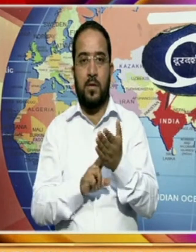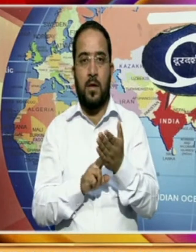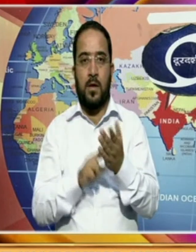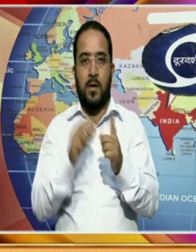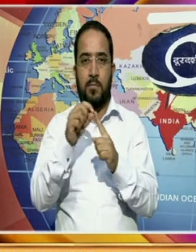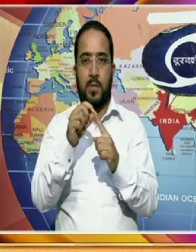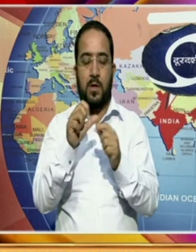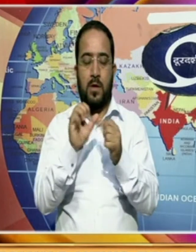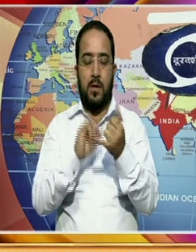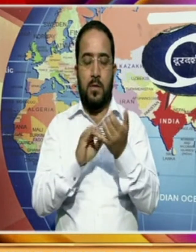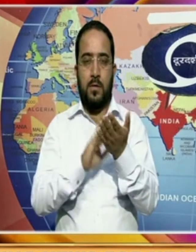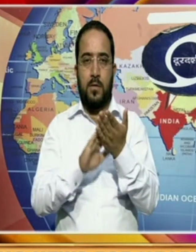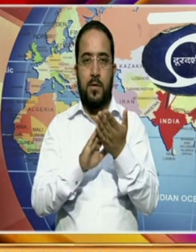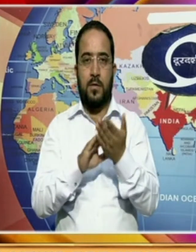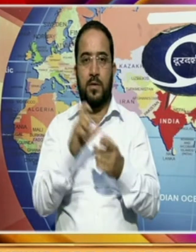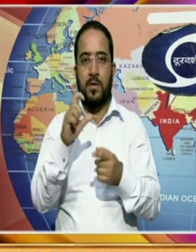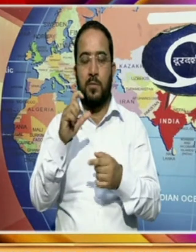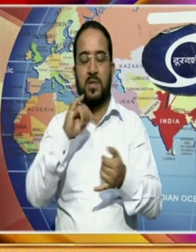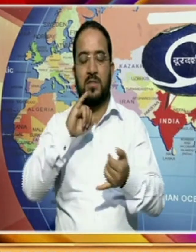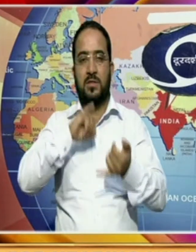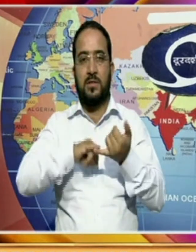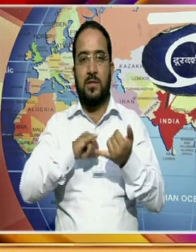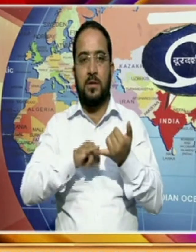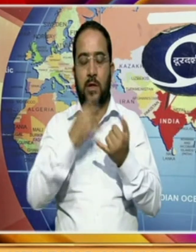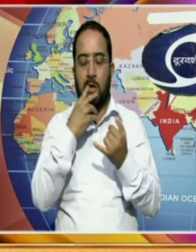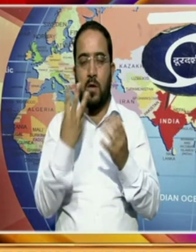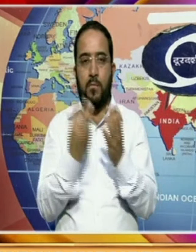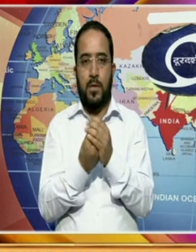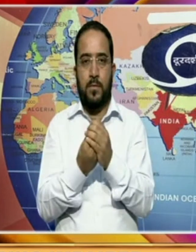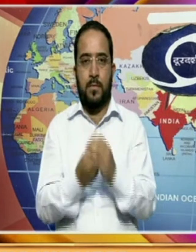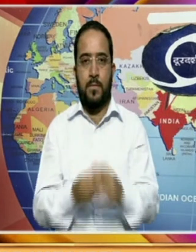पंचायत राज महकमे के कमिश्नर सेक्रेटरी ने खिताब किया।